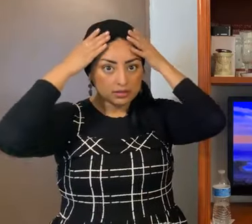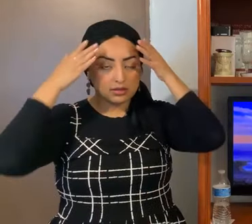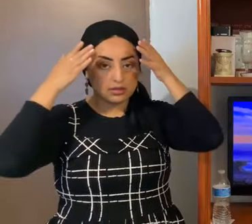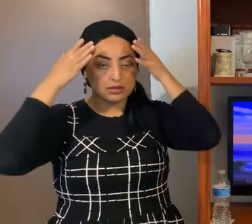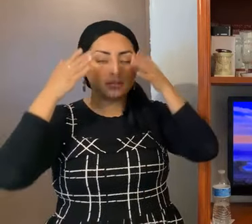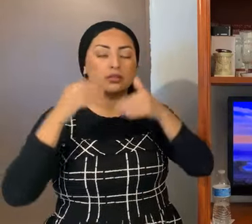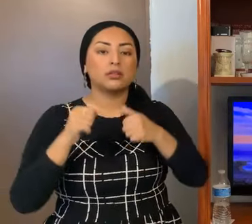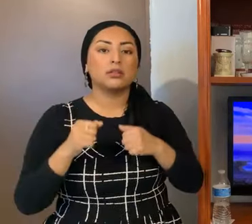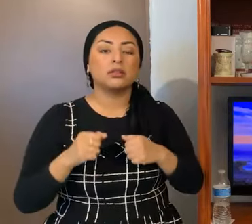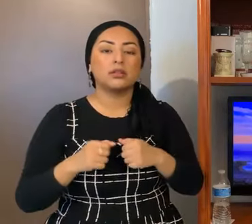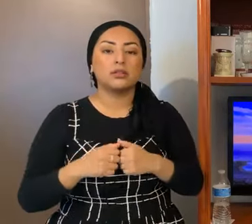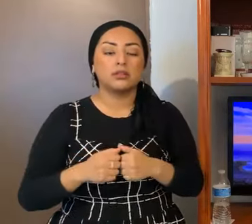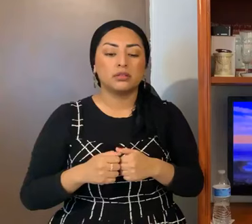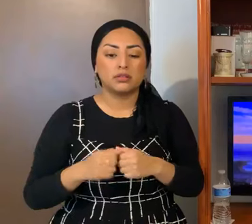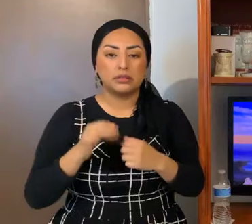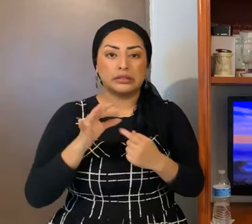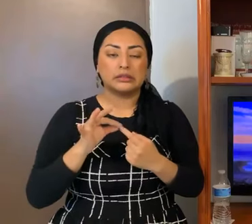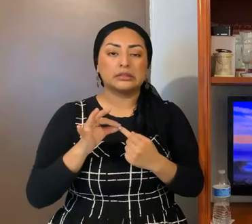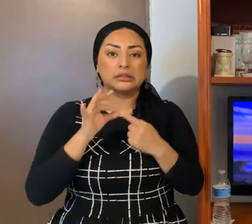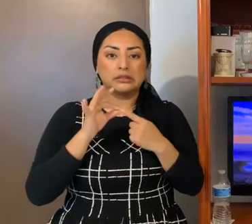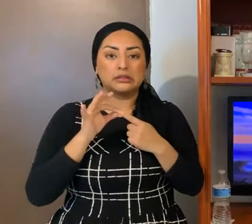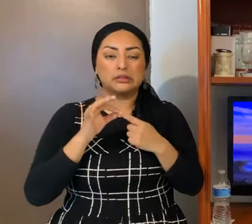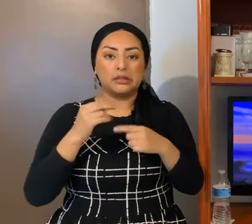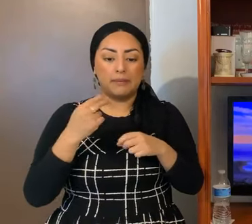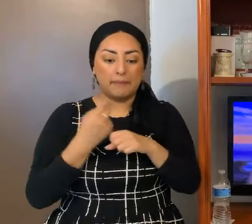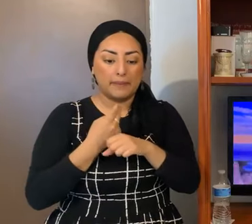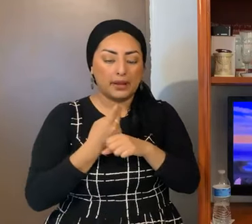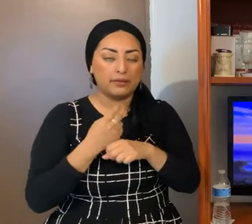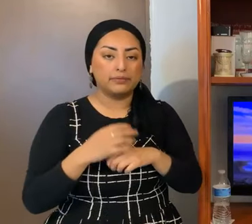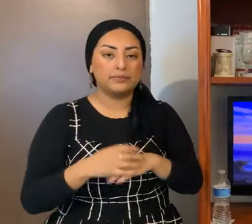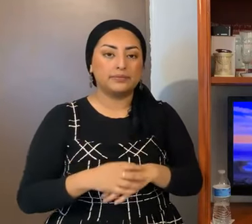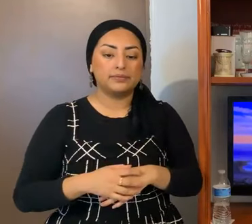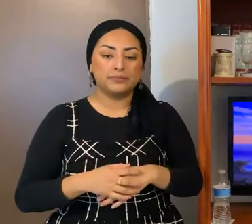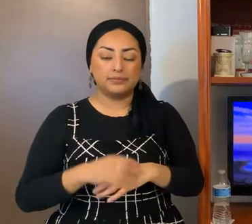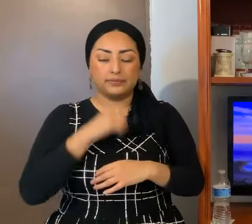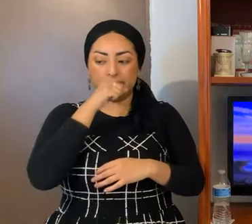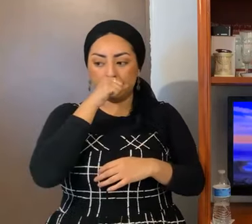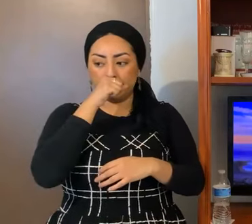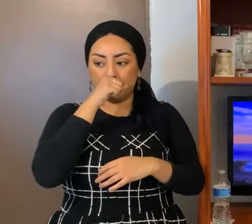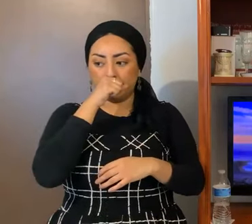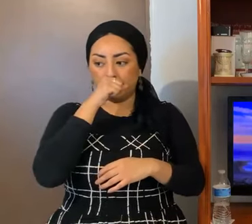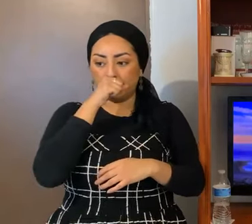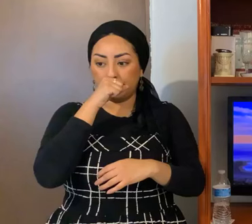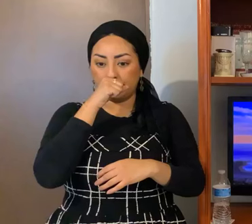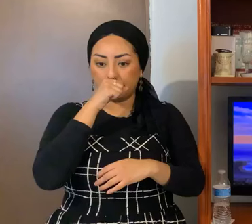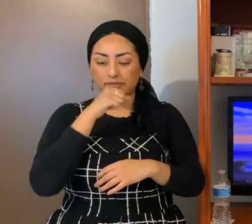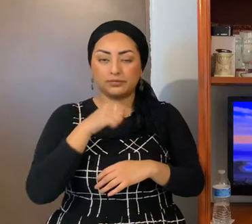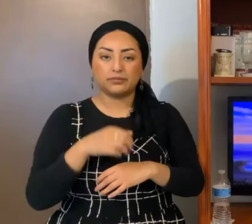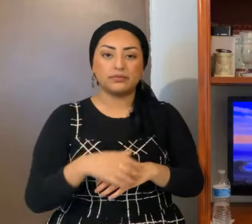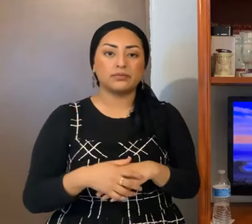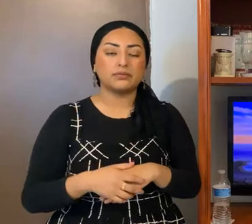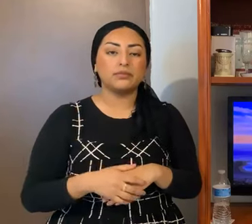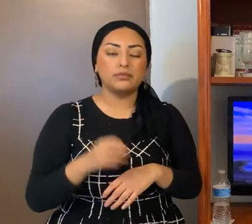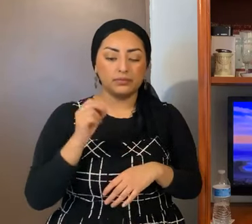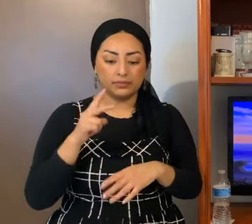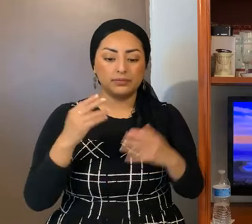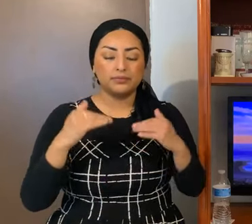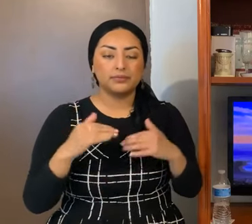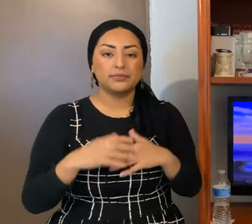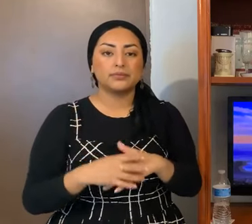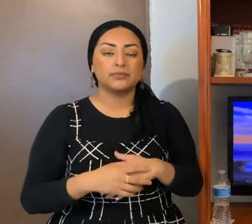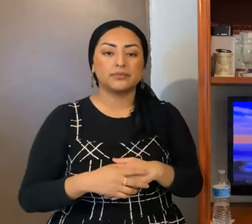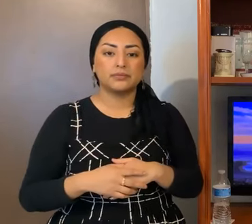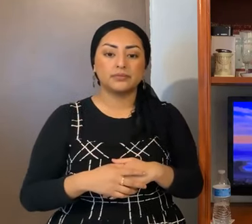era una cobertura especial que se hacía así, pero no tiene nada que ver con el que se usa hoy en Oriente Medio.